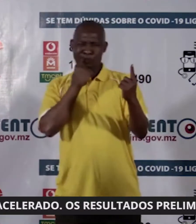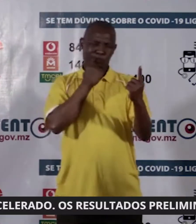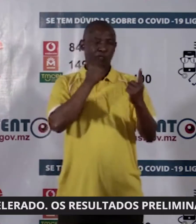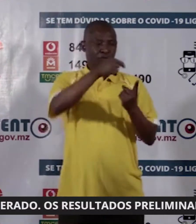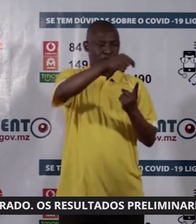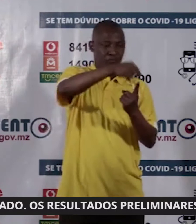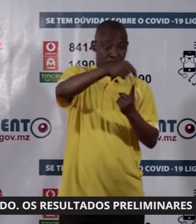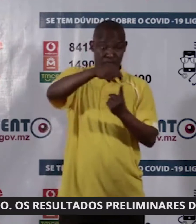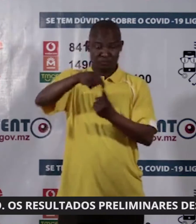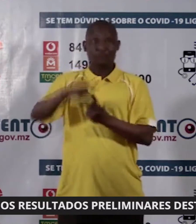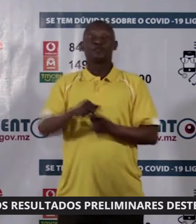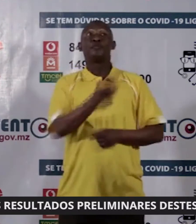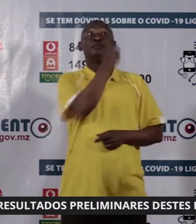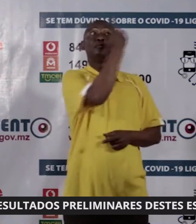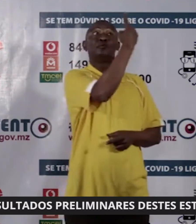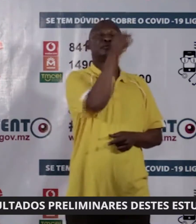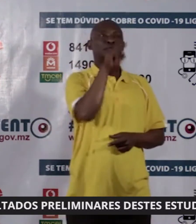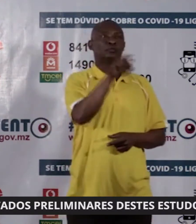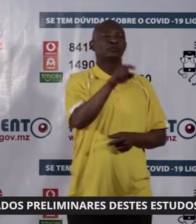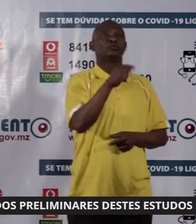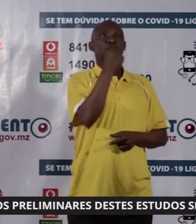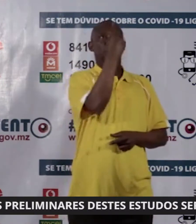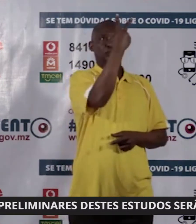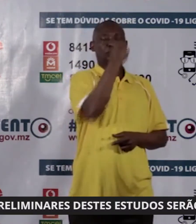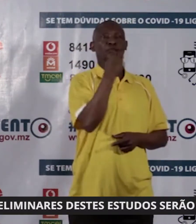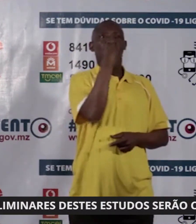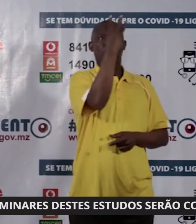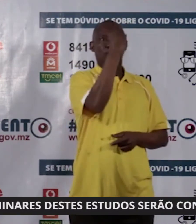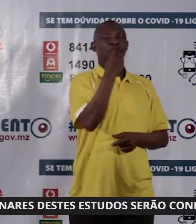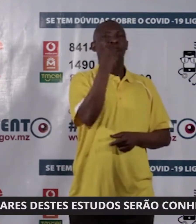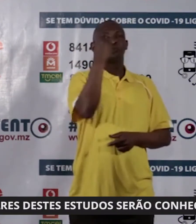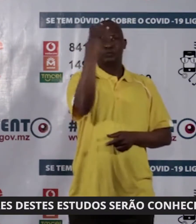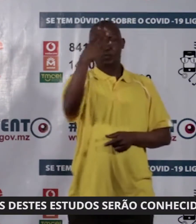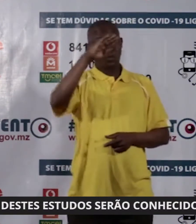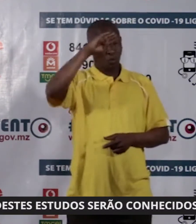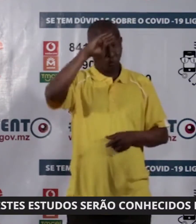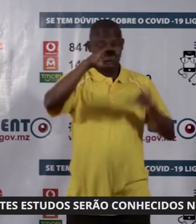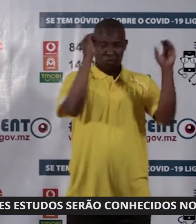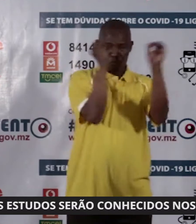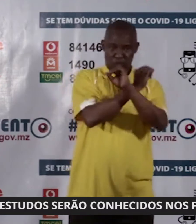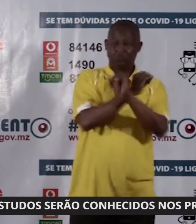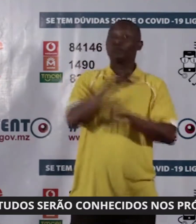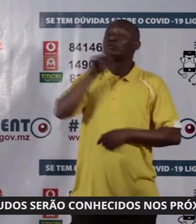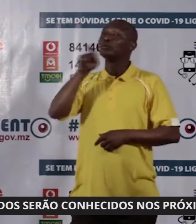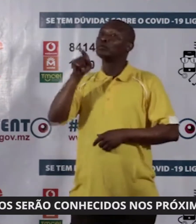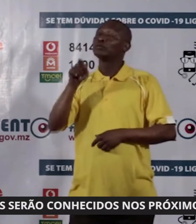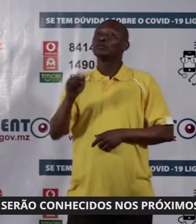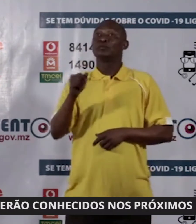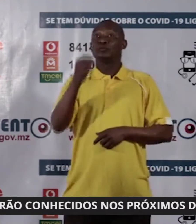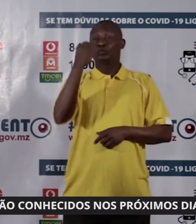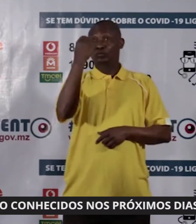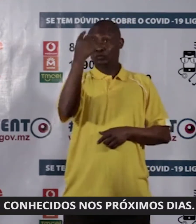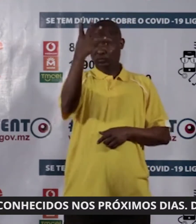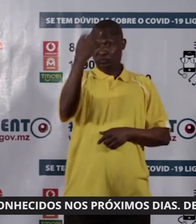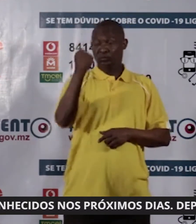1.234 foram negativos e 59 foram positivos para a Covid-19. Destes, 57